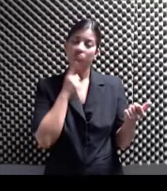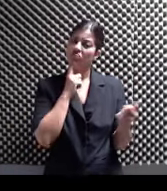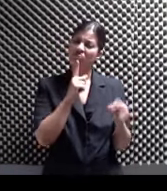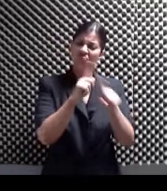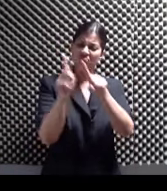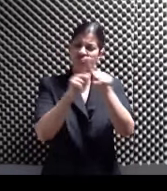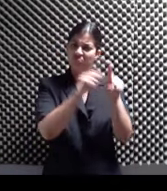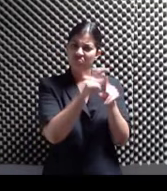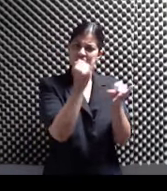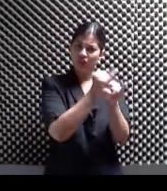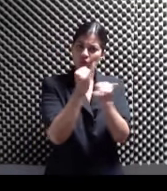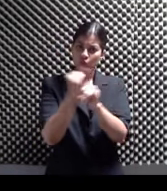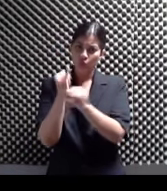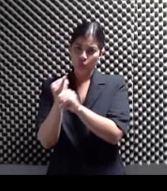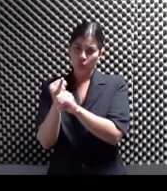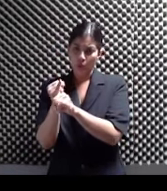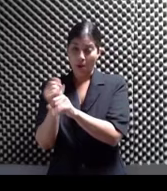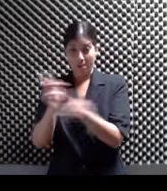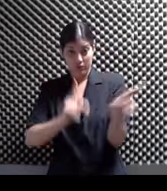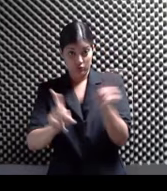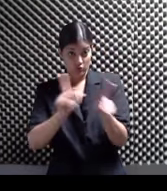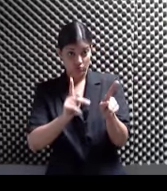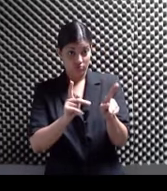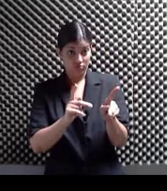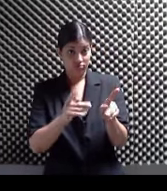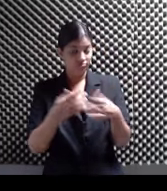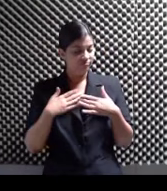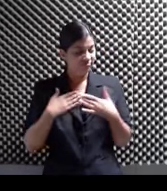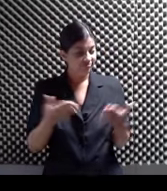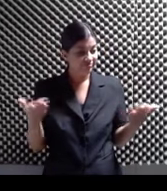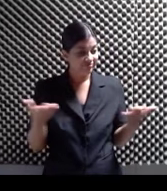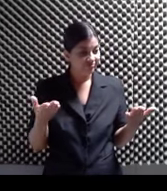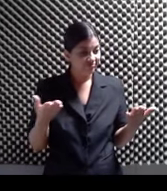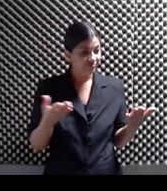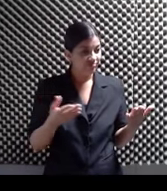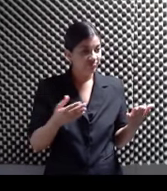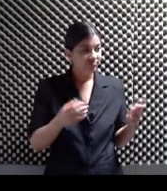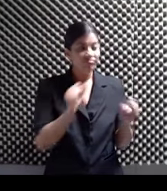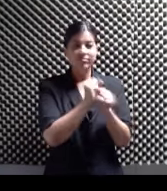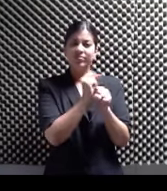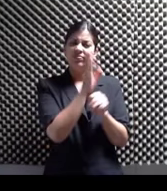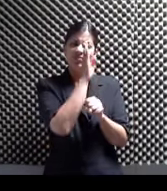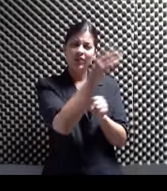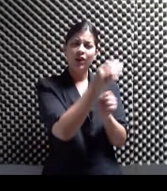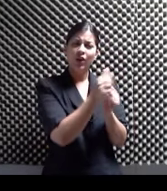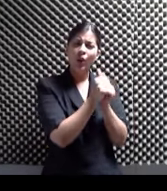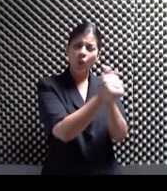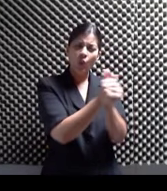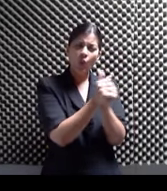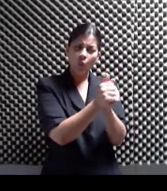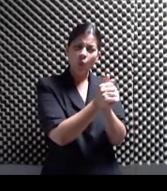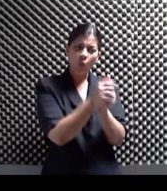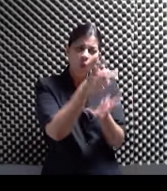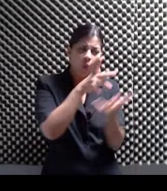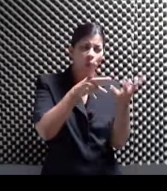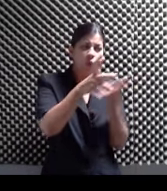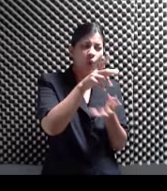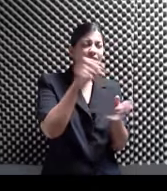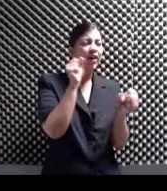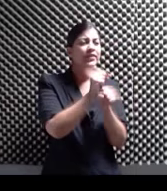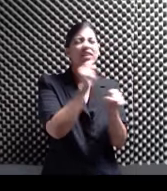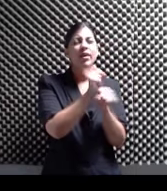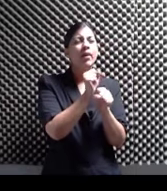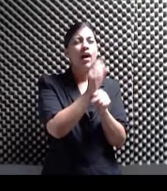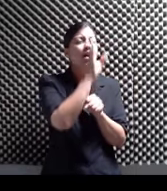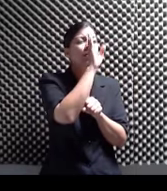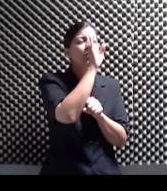instituciones y personas que pues se dedican a estar contigo de tú a tú para trabajar por tus sueños, para trabajar más que